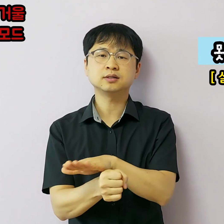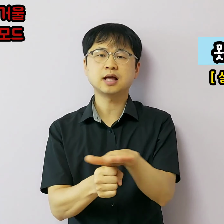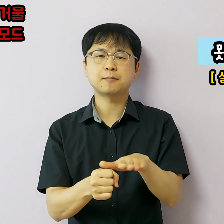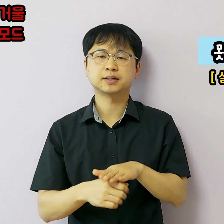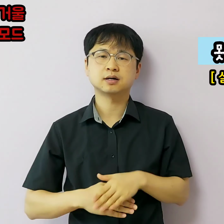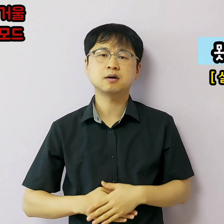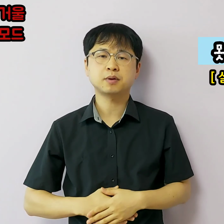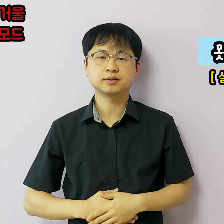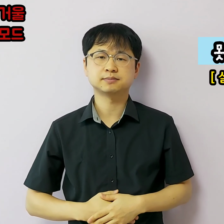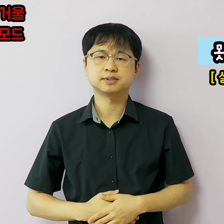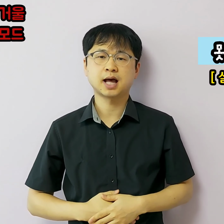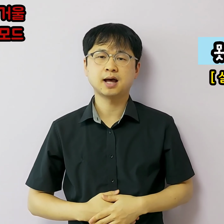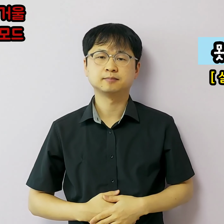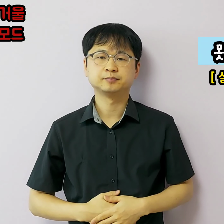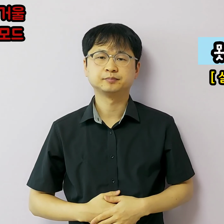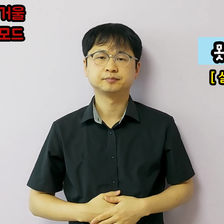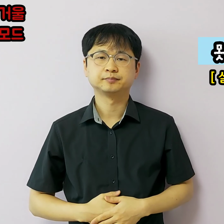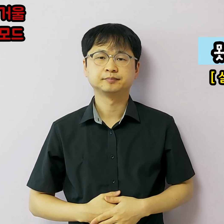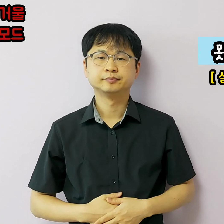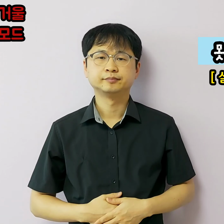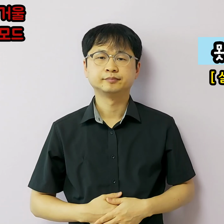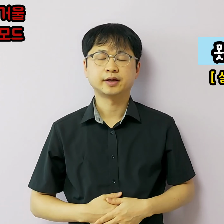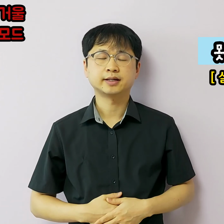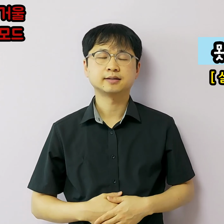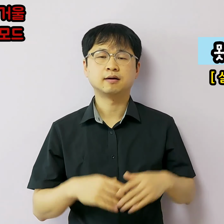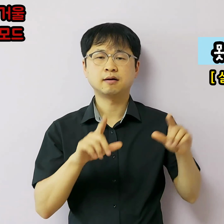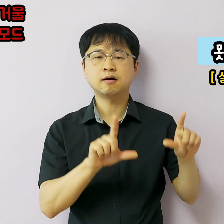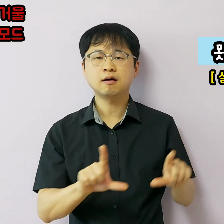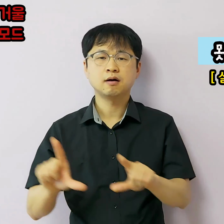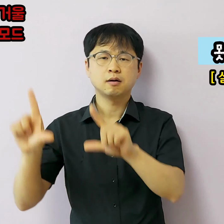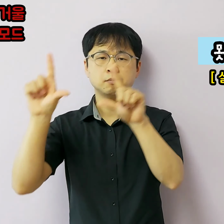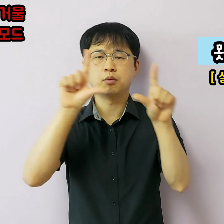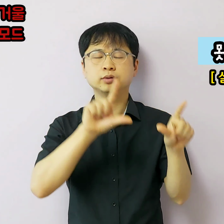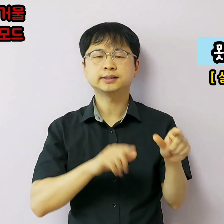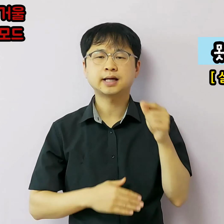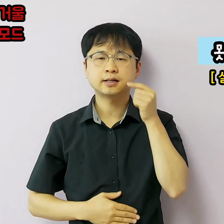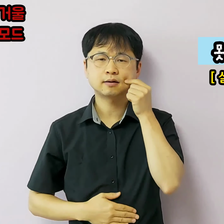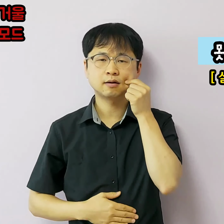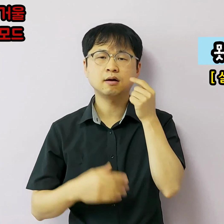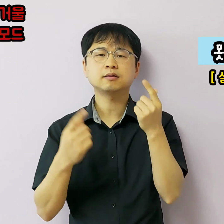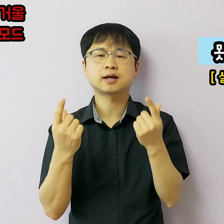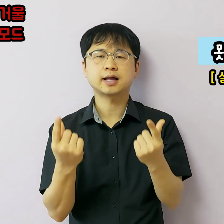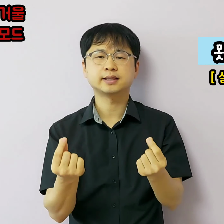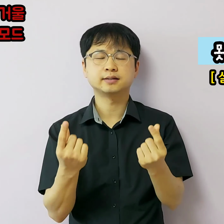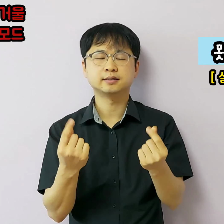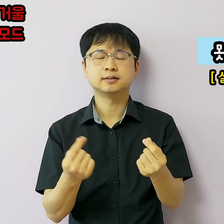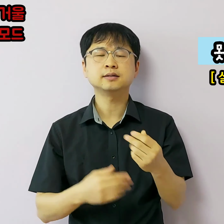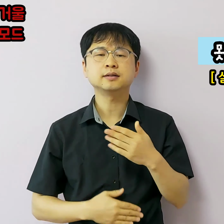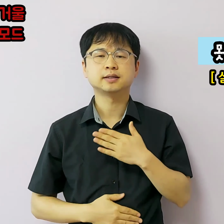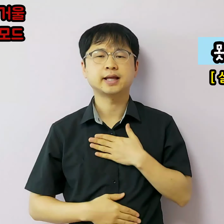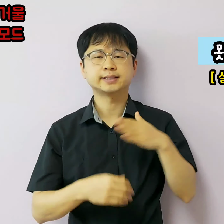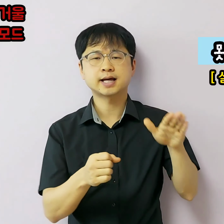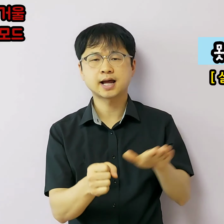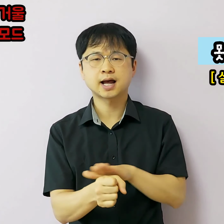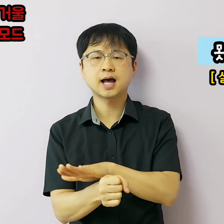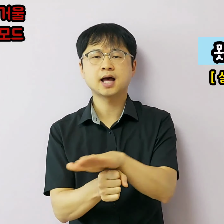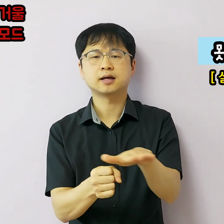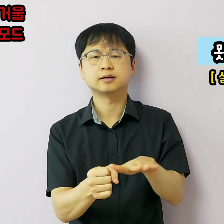수어는 앞에서 배웠습니다. 네, 그래서 못 살 것 같은 내 사랑아